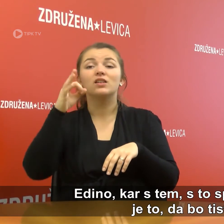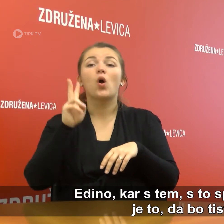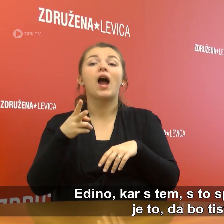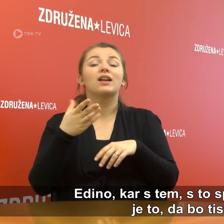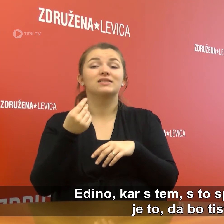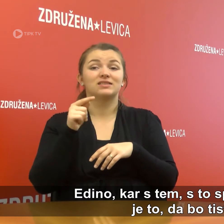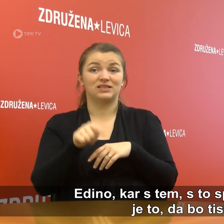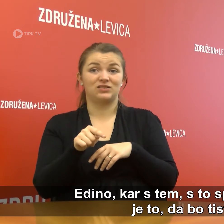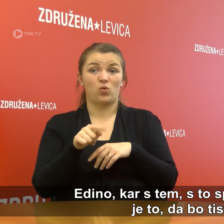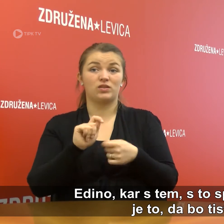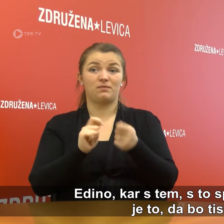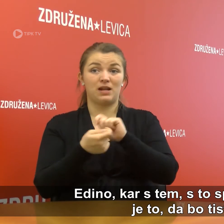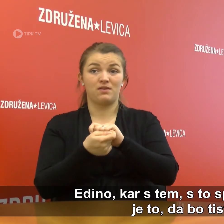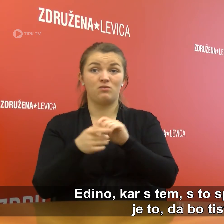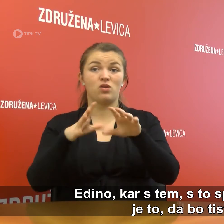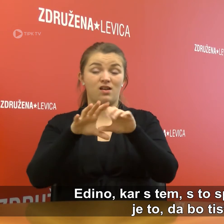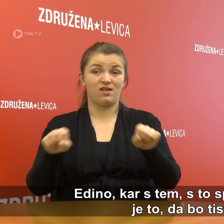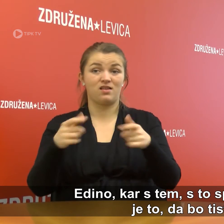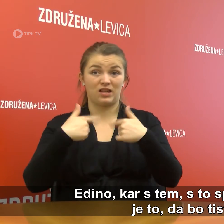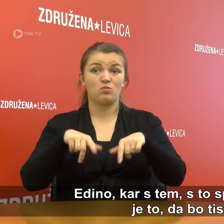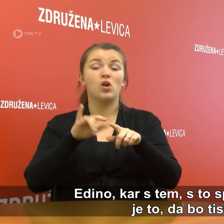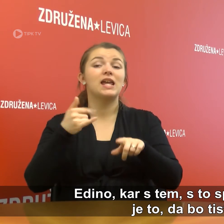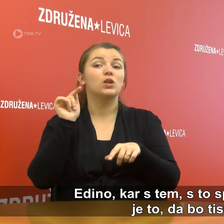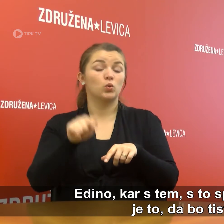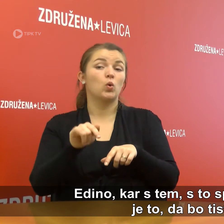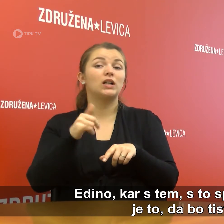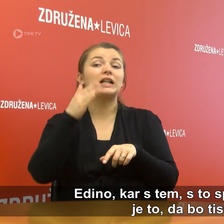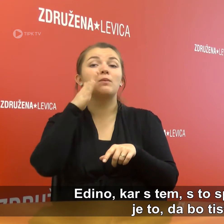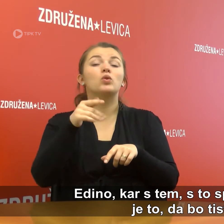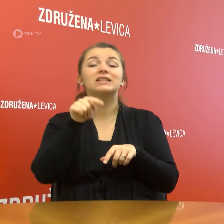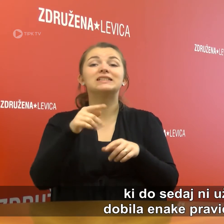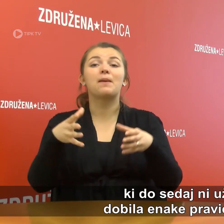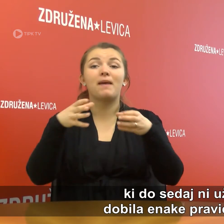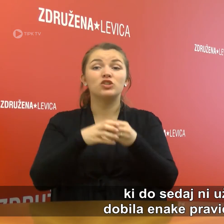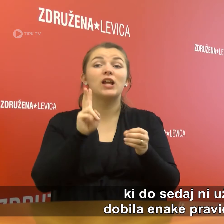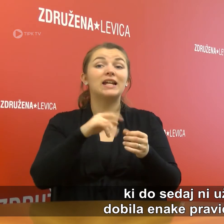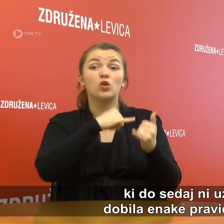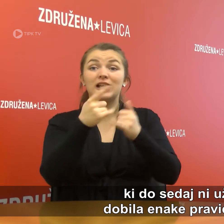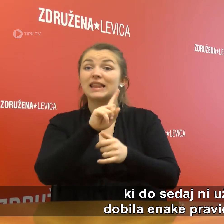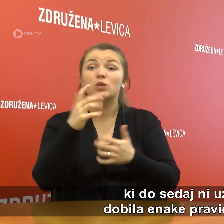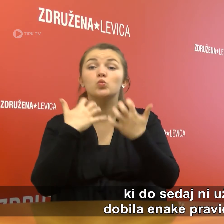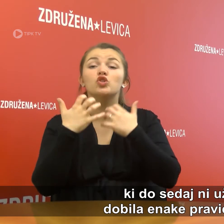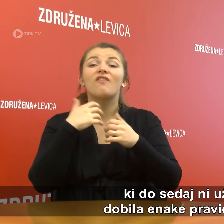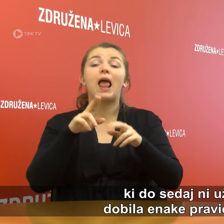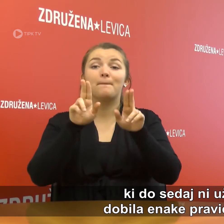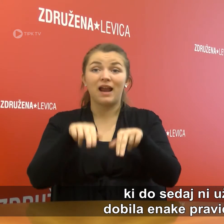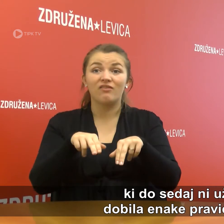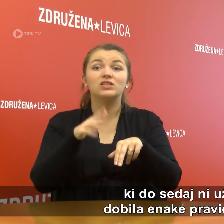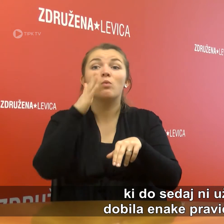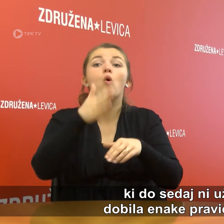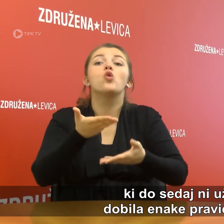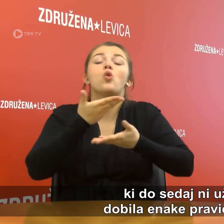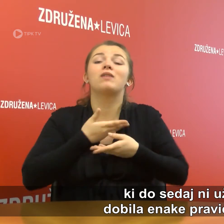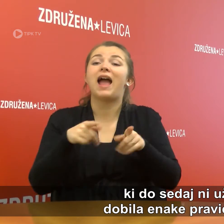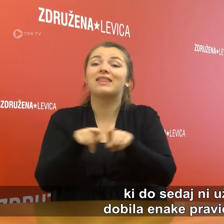tem, s to spremembo naredimo, je to, da bo tista manjšina, ki do zdaj ni uživala pravic, dobila enake pravice